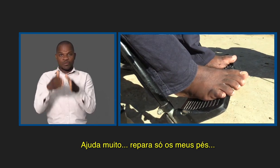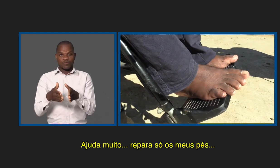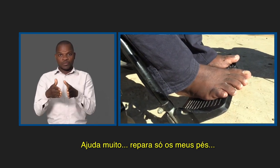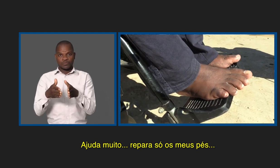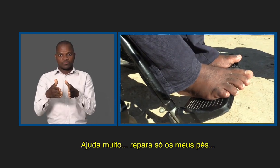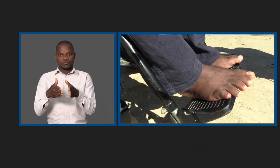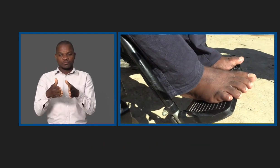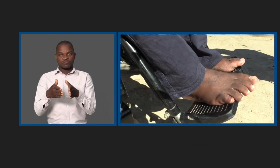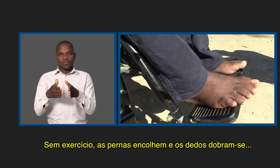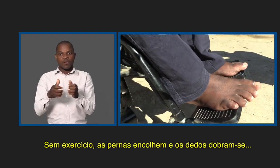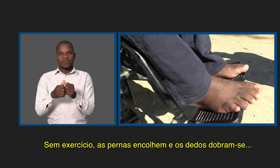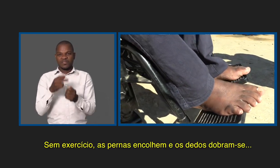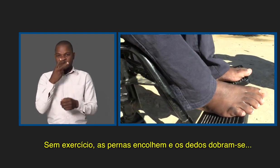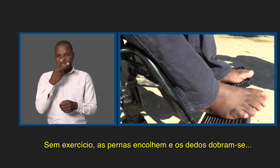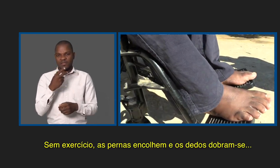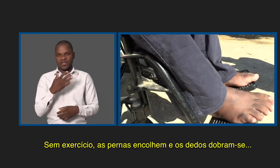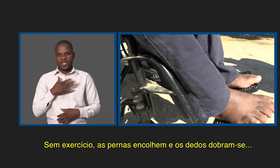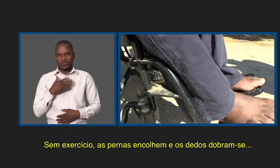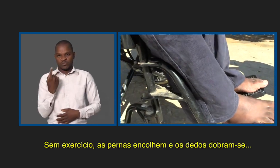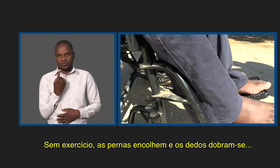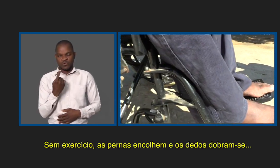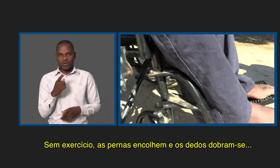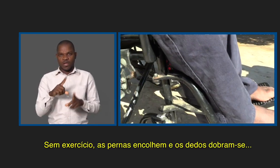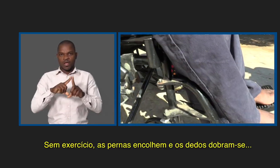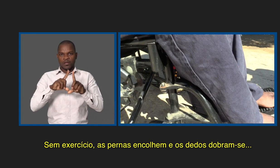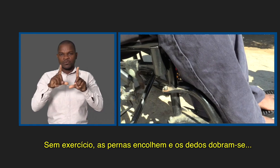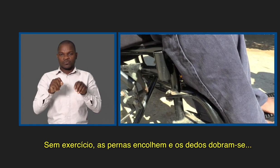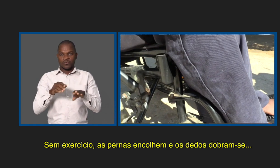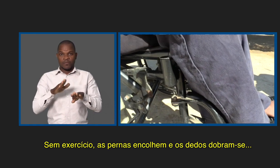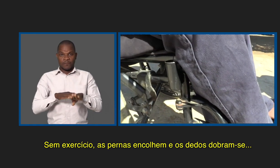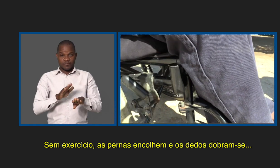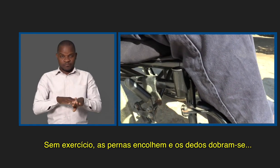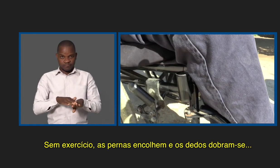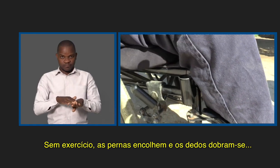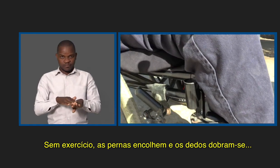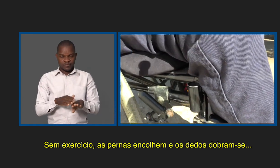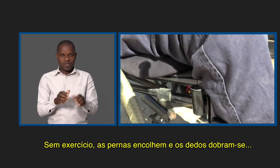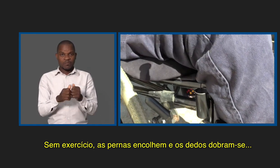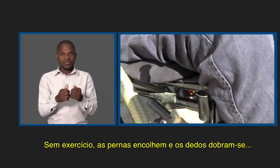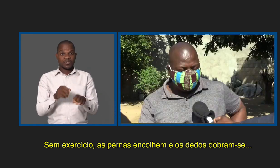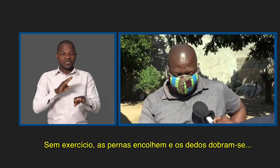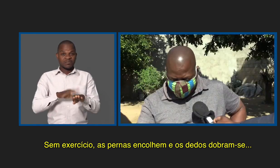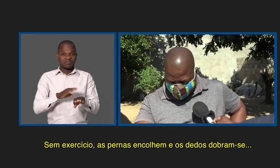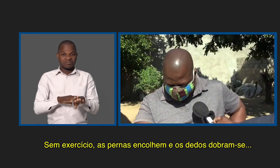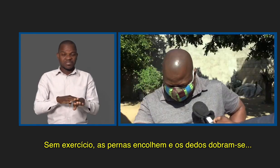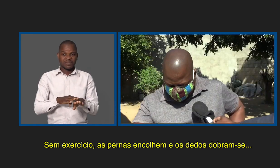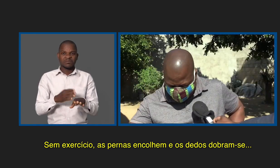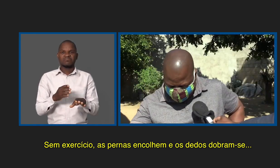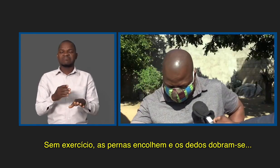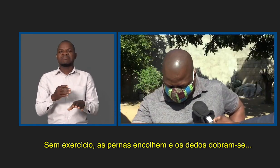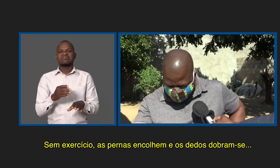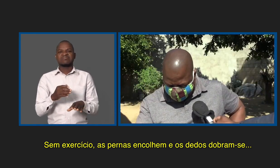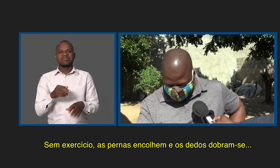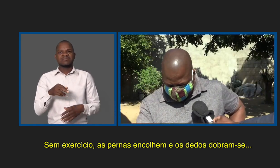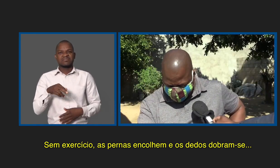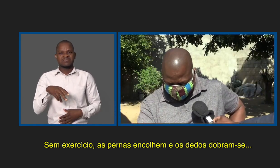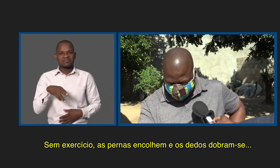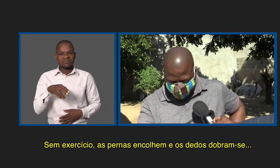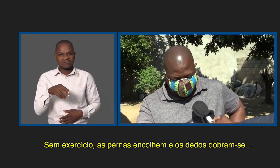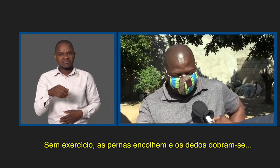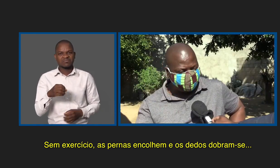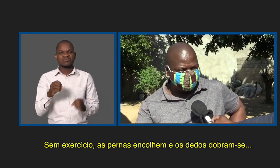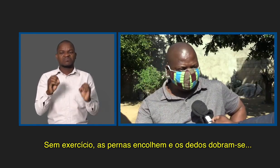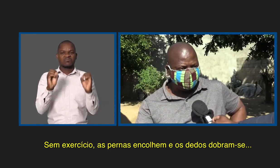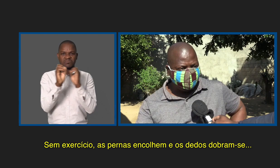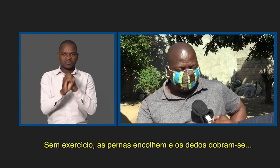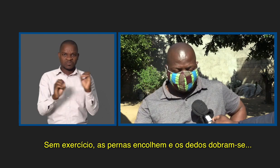fichos como estão, se você não treina, as pernas encolhem muito, e os